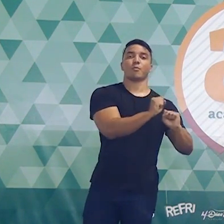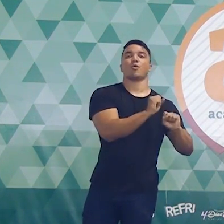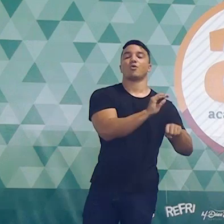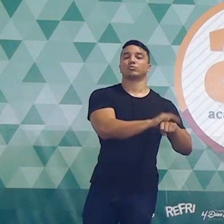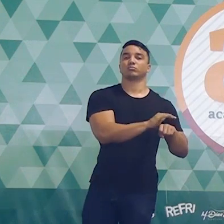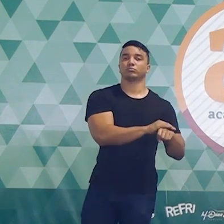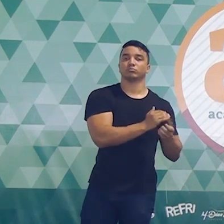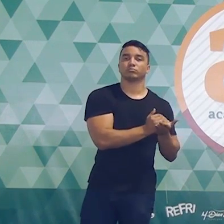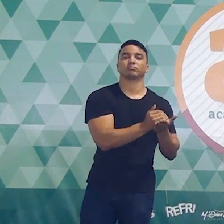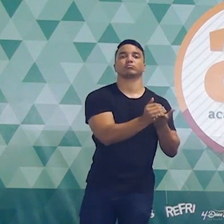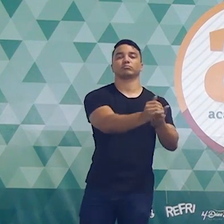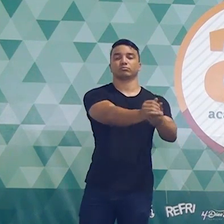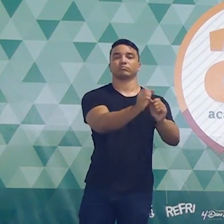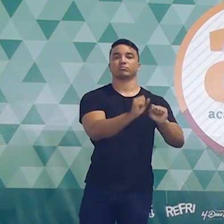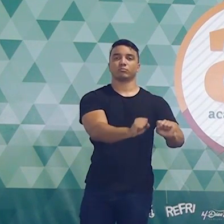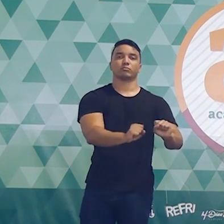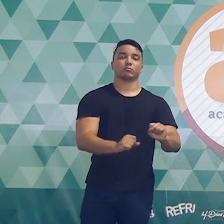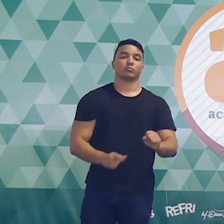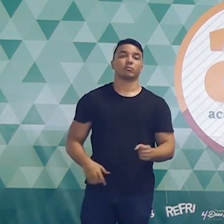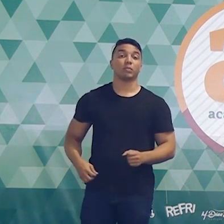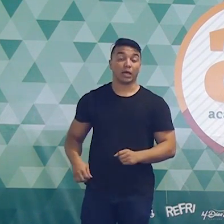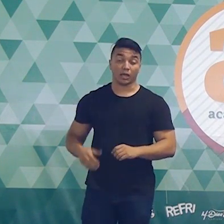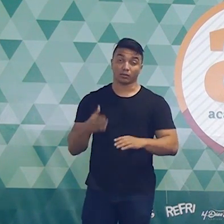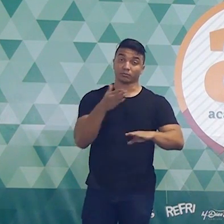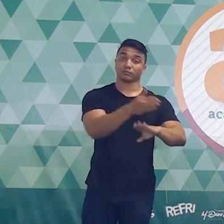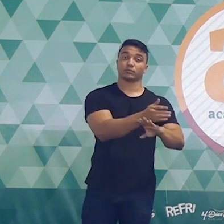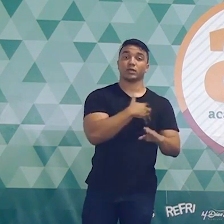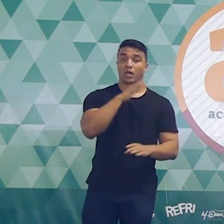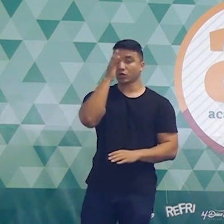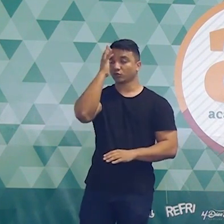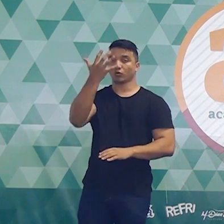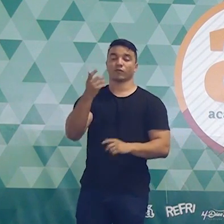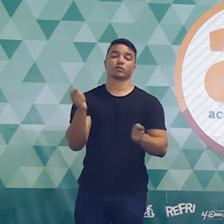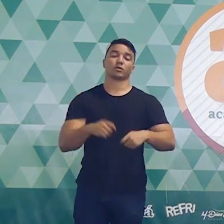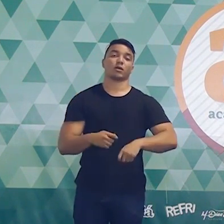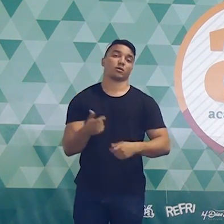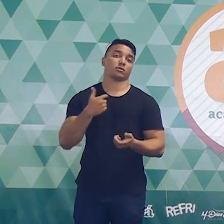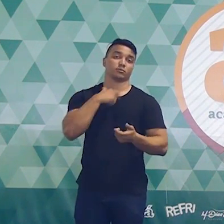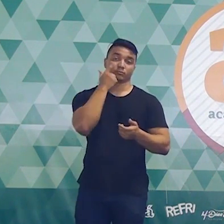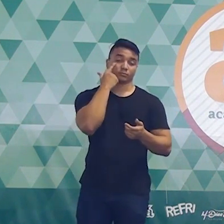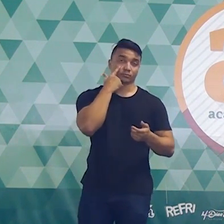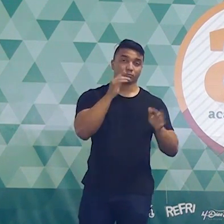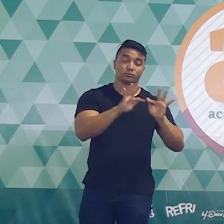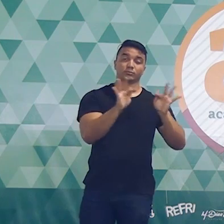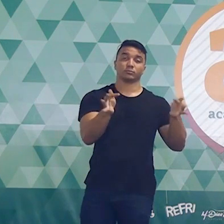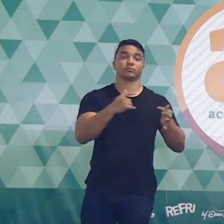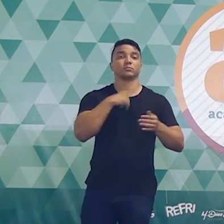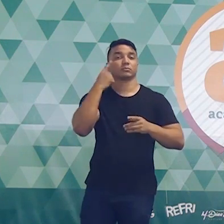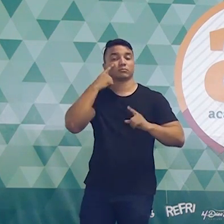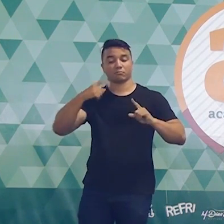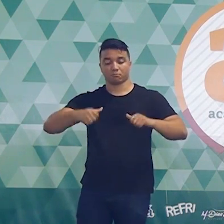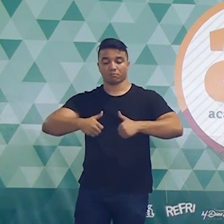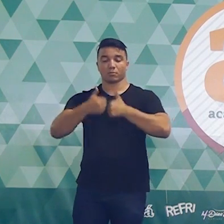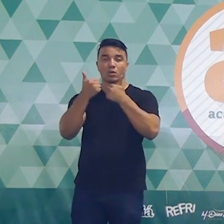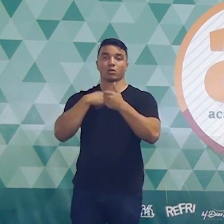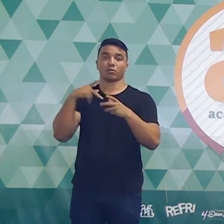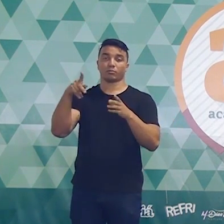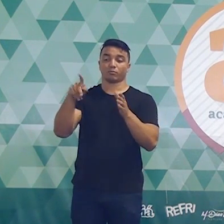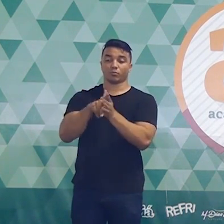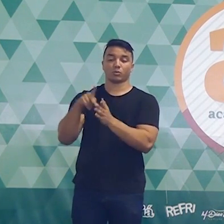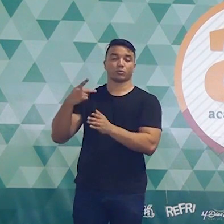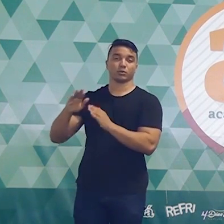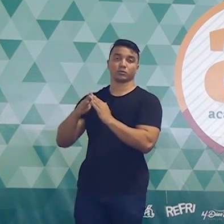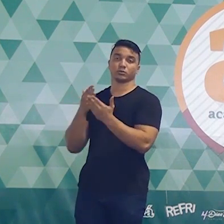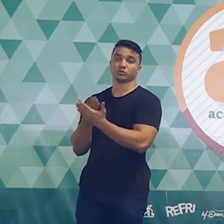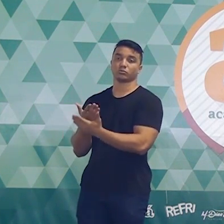passem a fazer isso? Então é uma intervenção, uma solução. A solução passa por uma melhor atuação das